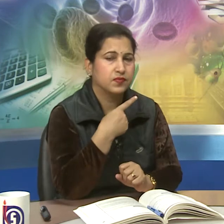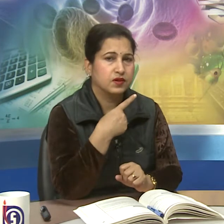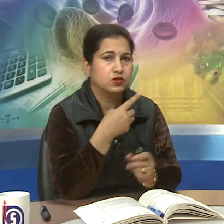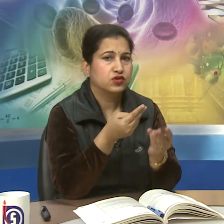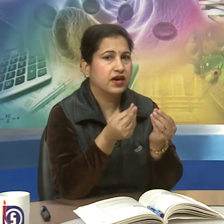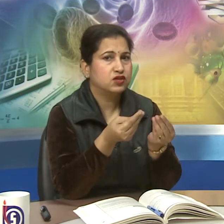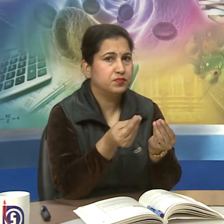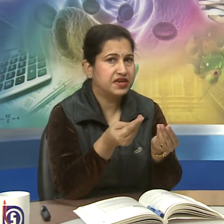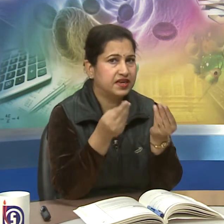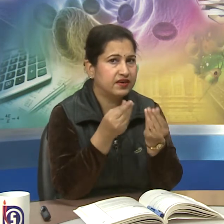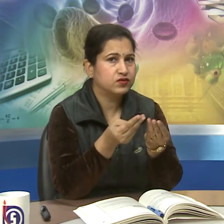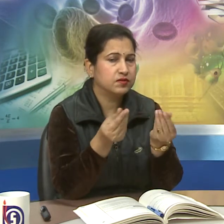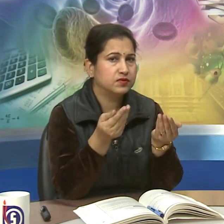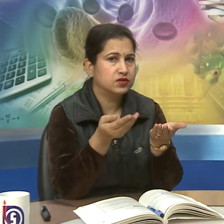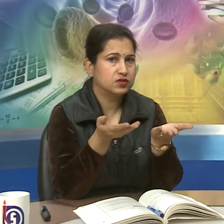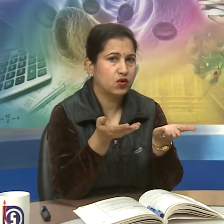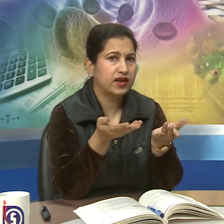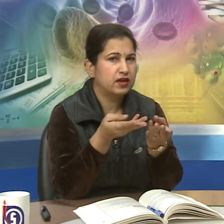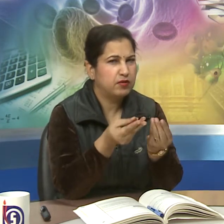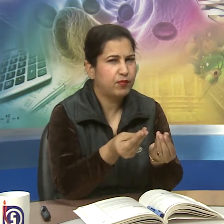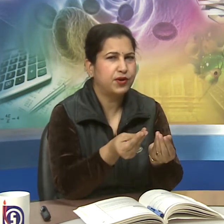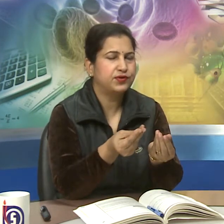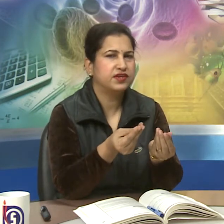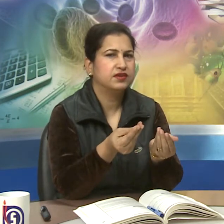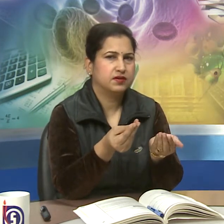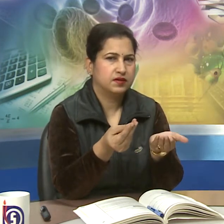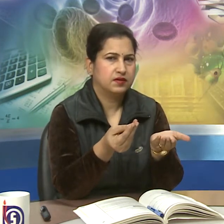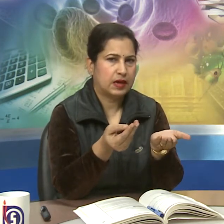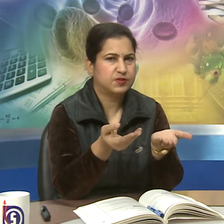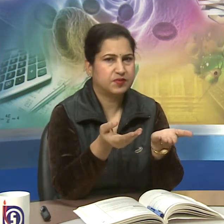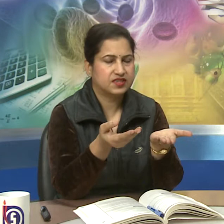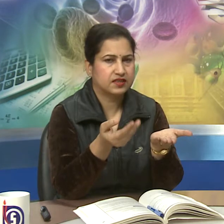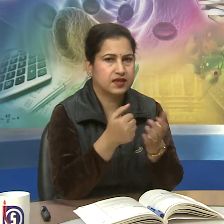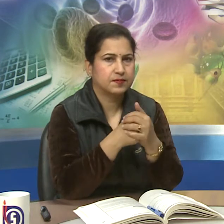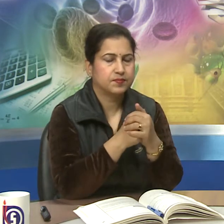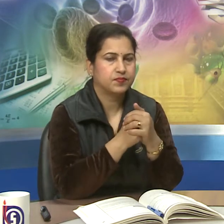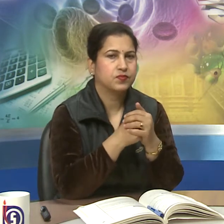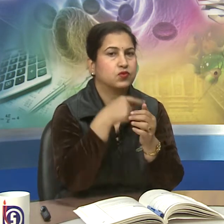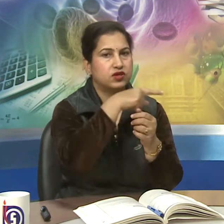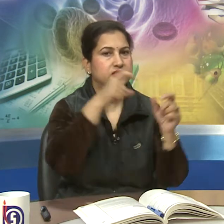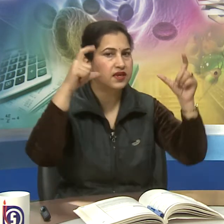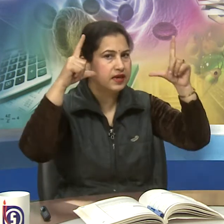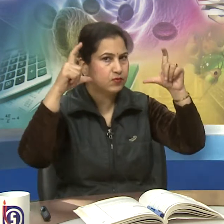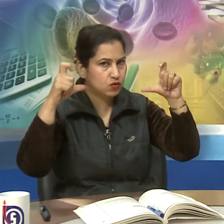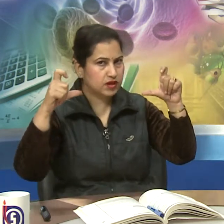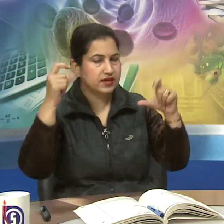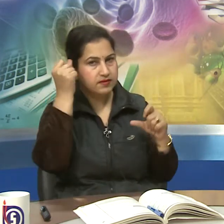तो यहां पर जो मिट्टी है वह सब सोइल पोलूशन डाल आप समझ सकते हैं इसीलिए आपको सकी